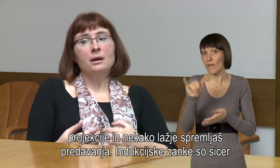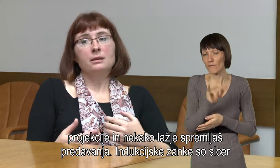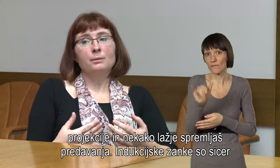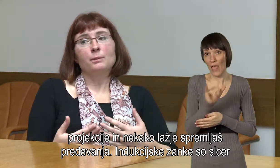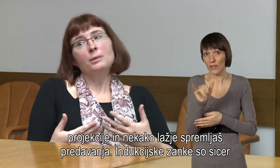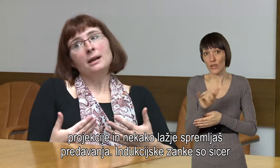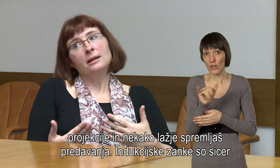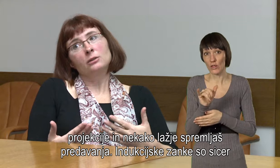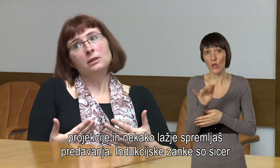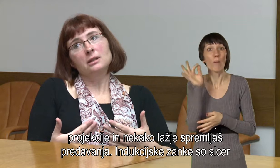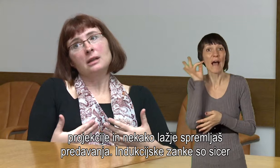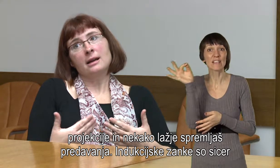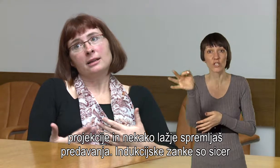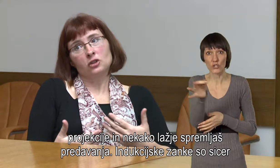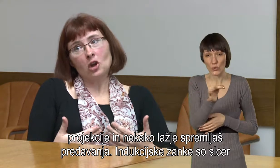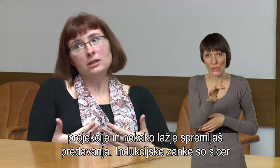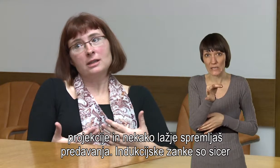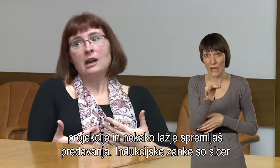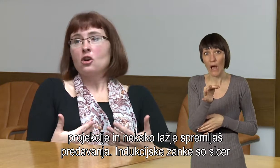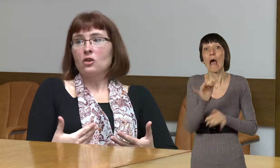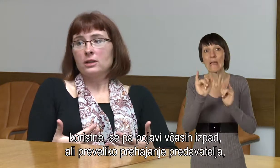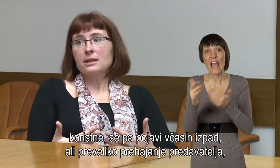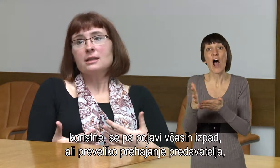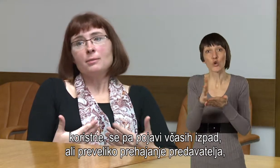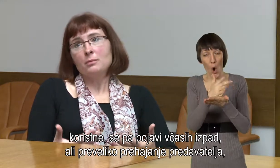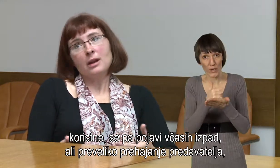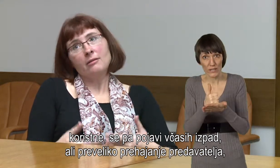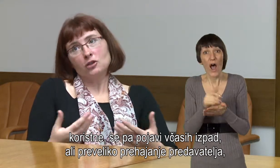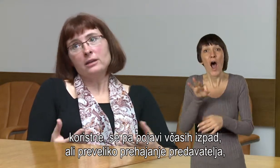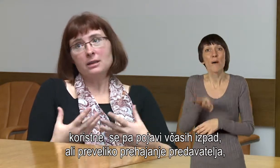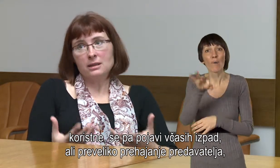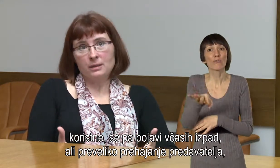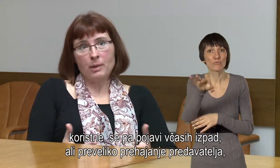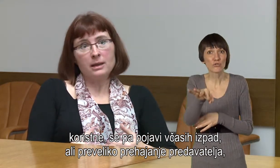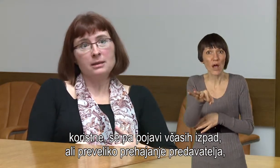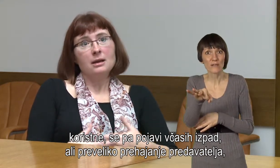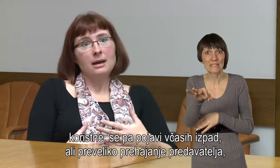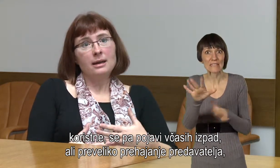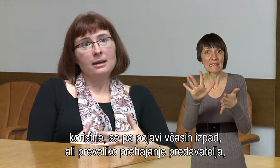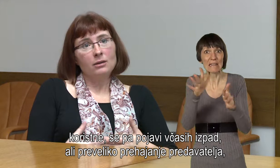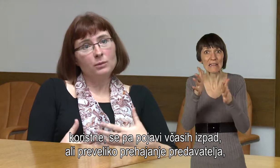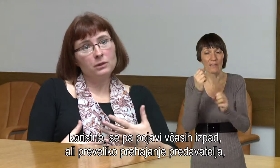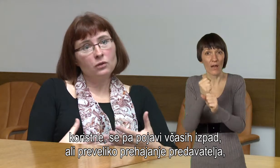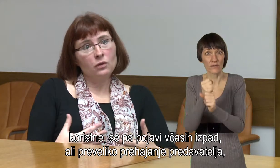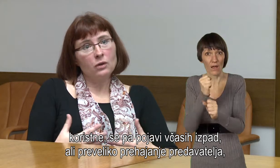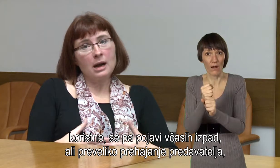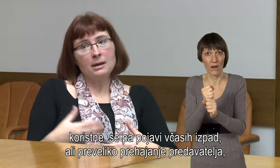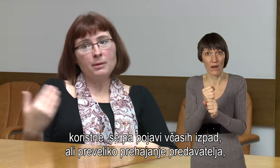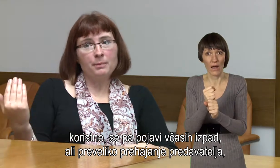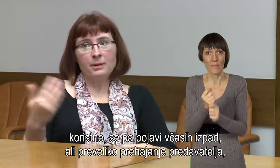se, rekla, indukcijske zanke so sicer koristne, se pa pojavi včasih izpad, v bistvu, ali pa